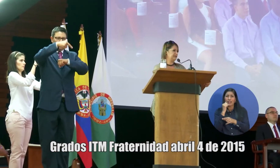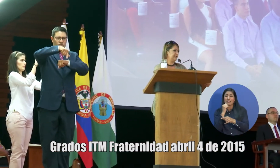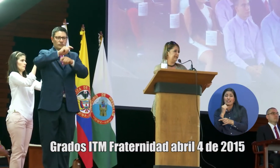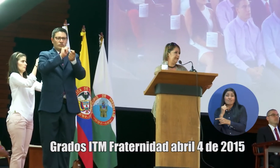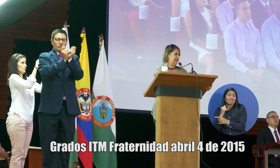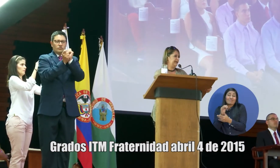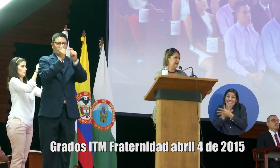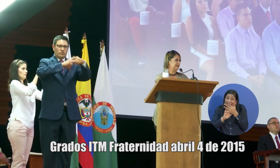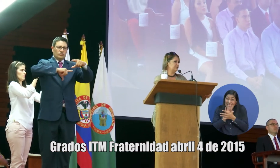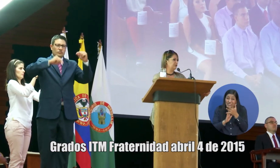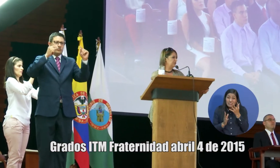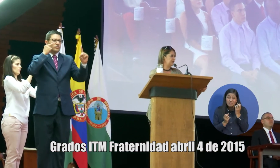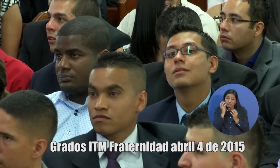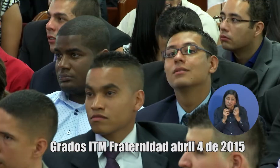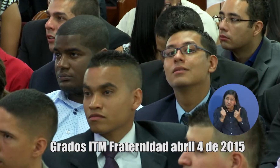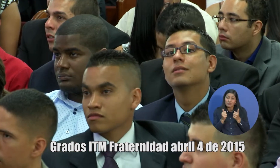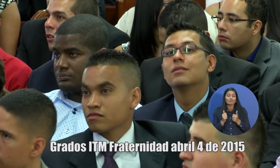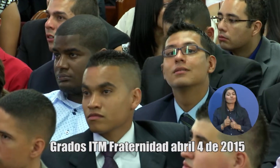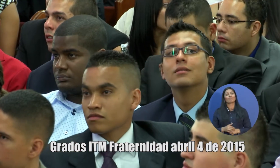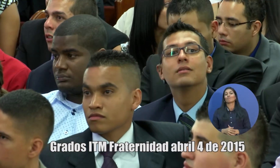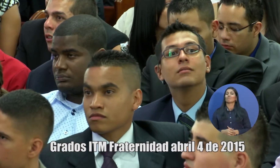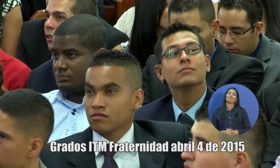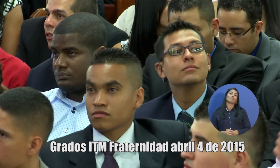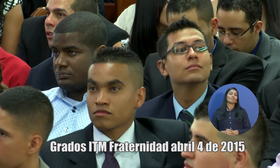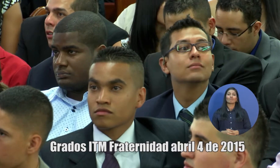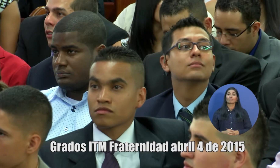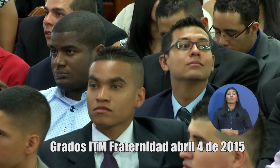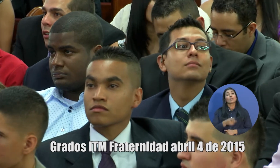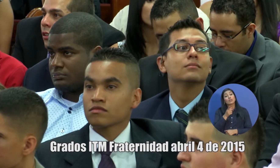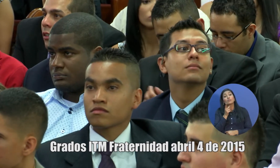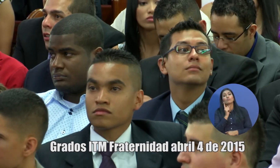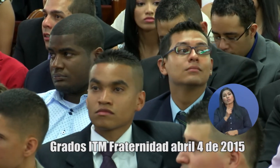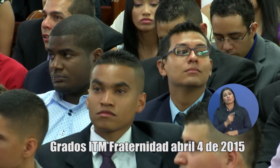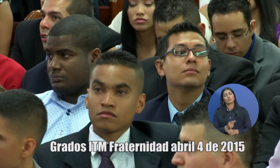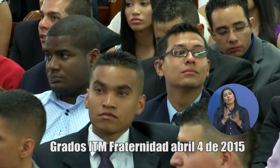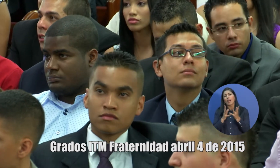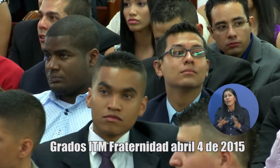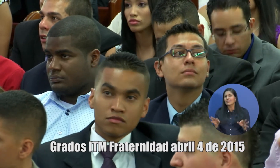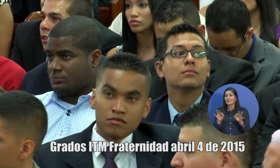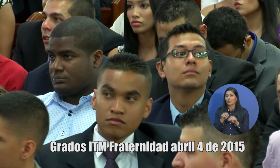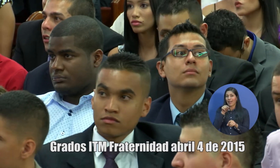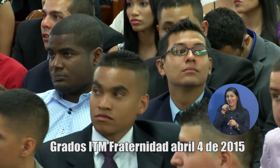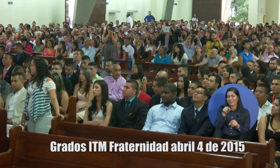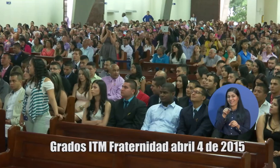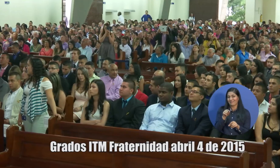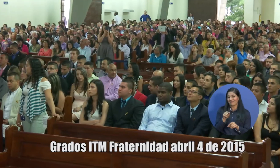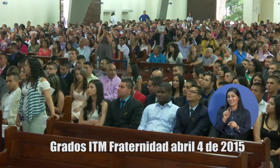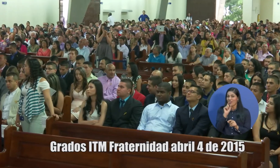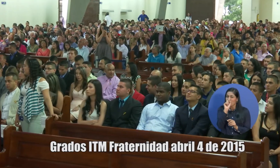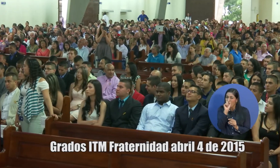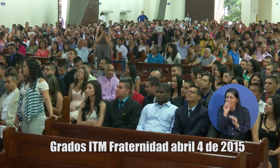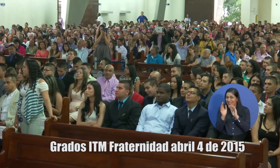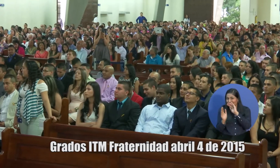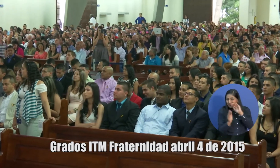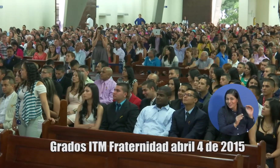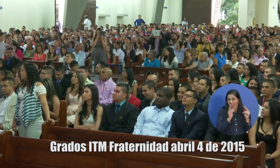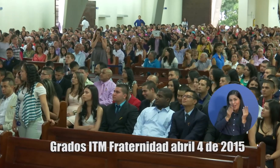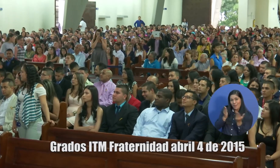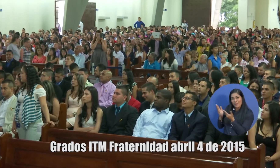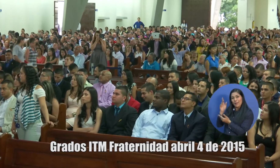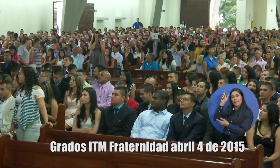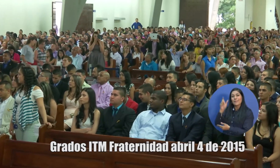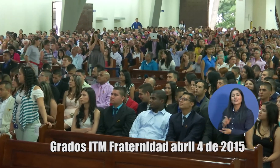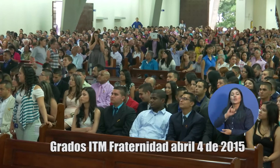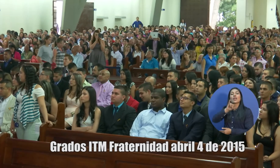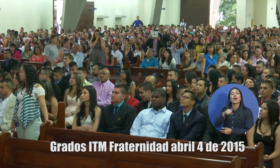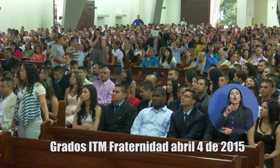expresen de otras maneras, no hablan la lengua de señas colombiana. Es por esto que es necesario hacer un paréntesis en nuestro programa para que